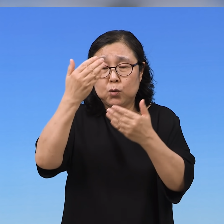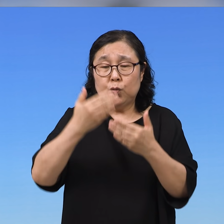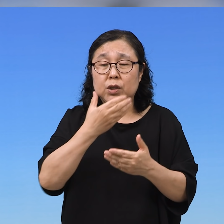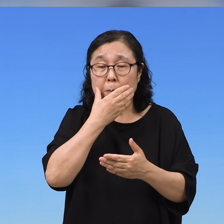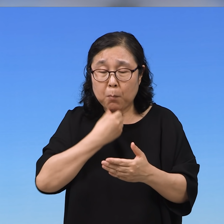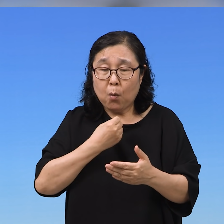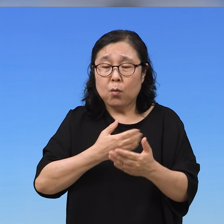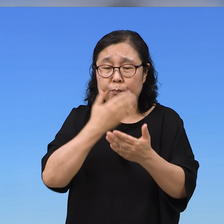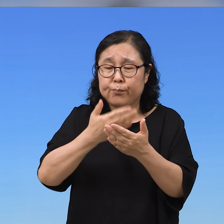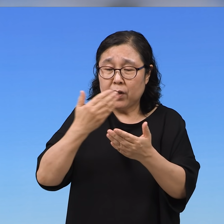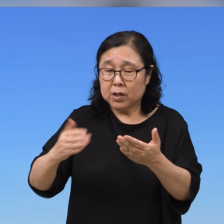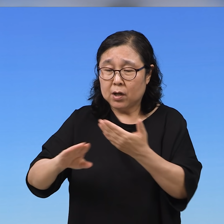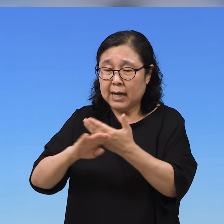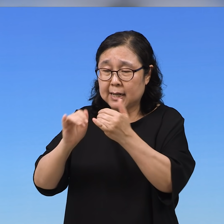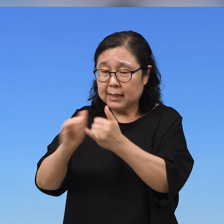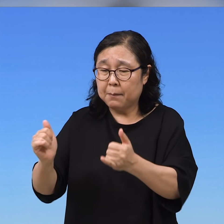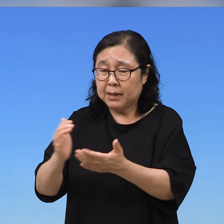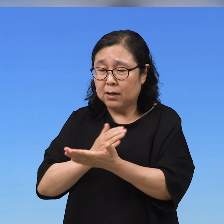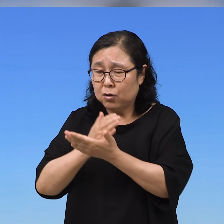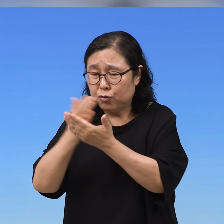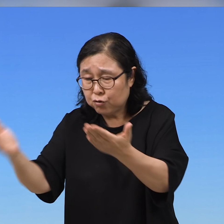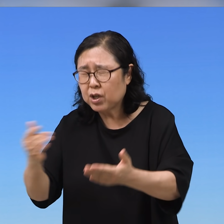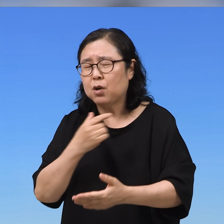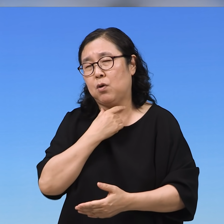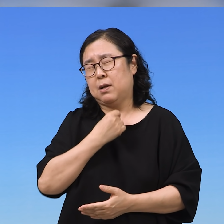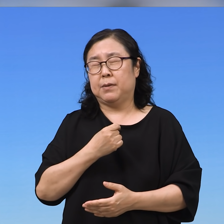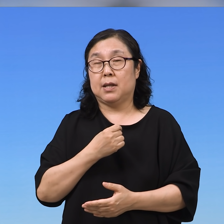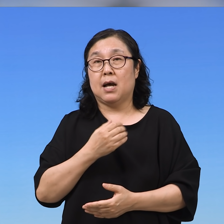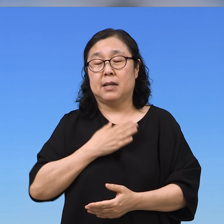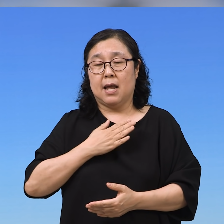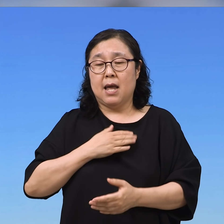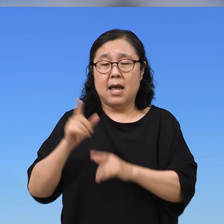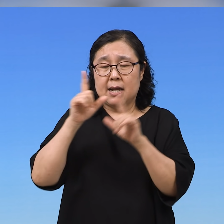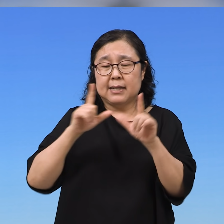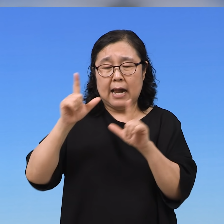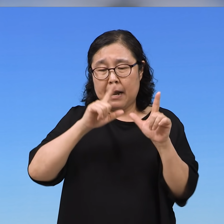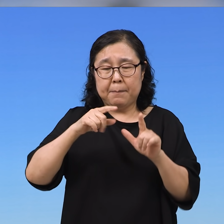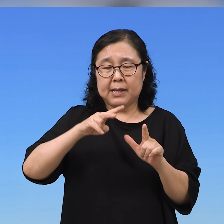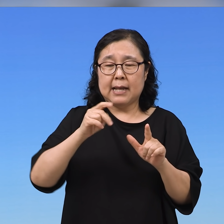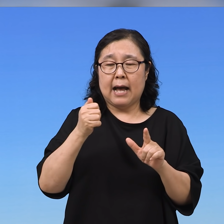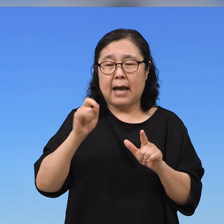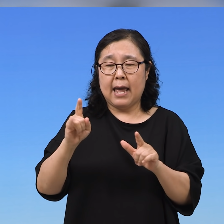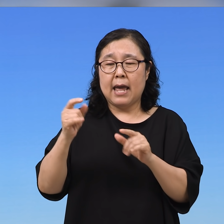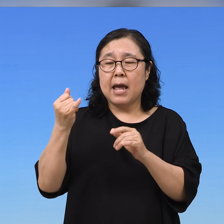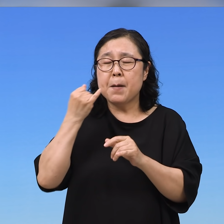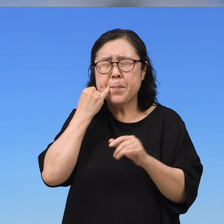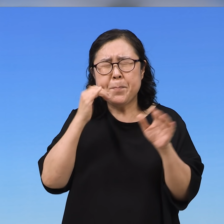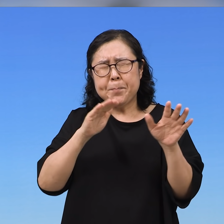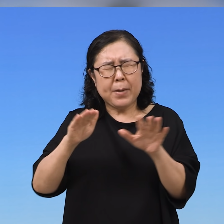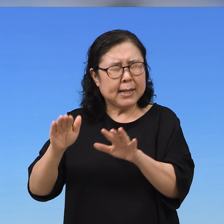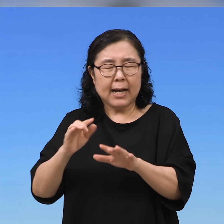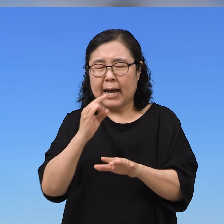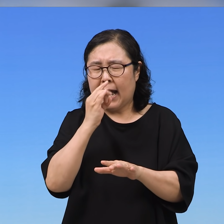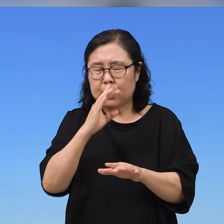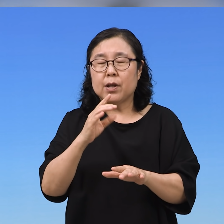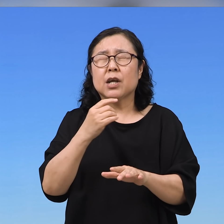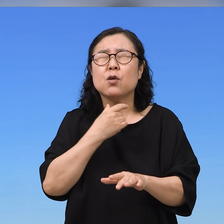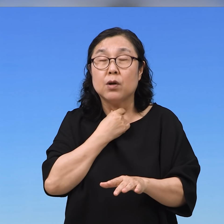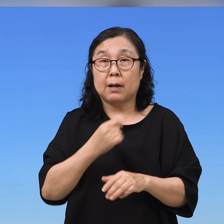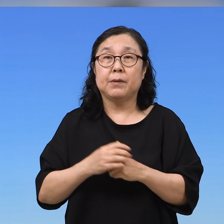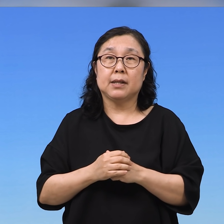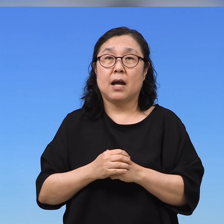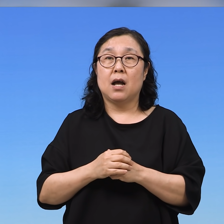주신 복을 흘려보내기 원합니다. 내 인생이 사해바다 되지 않기를 원합니다. 죽어가던 어떤 성도, 어떤